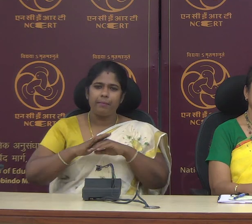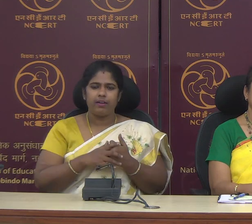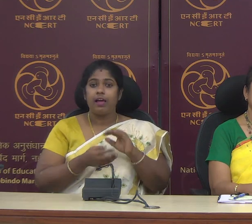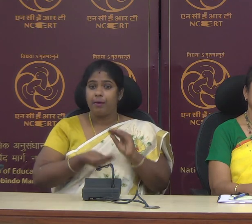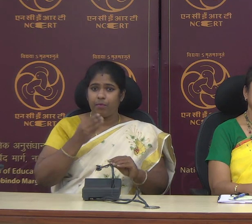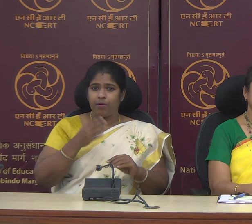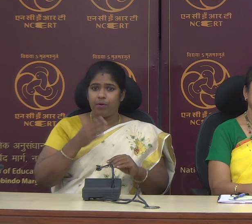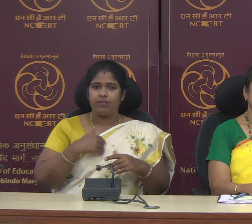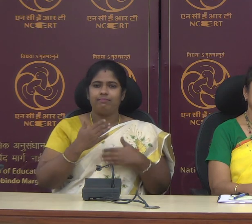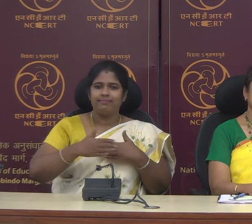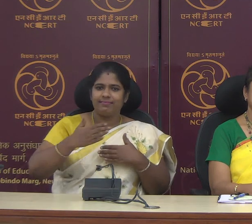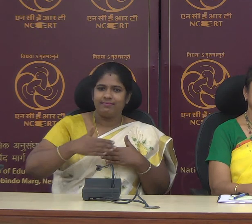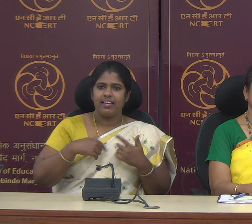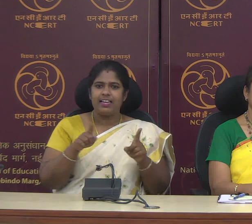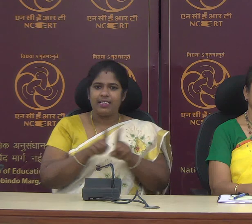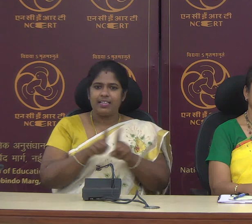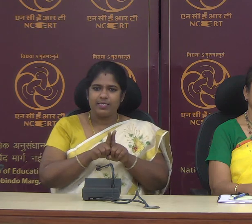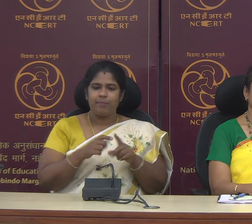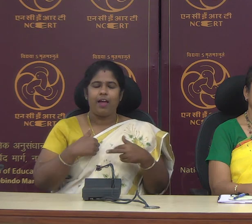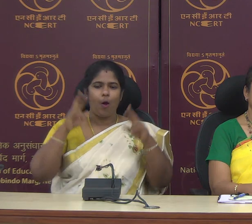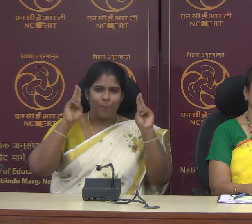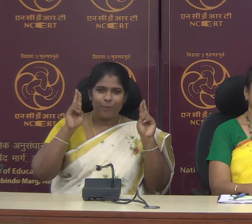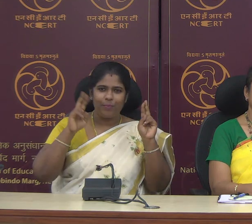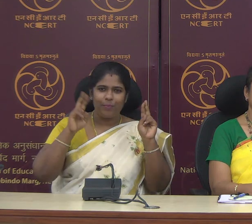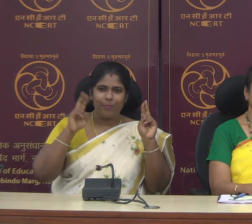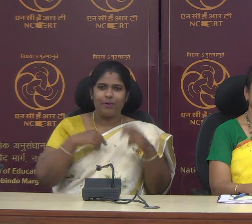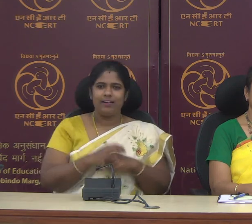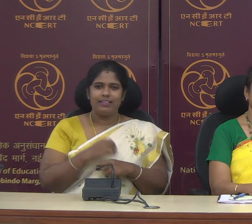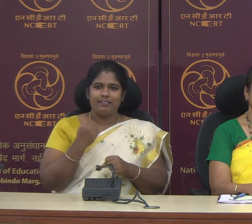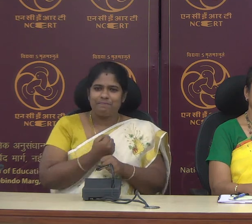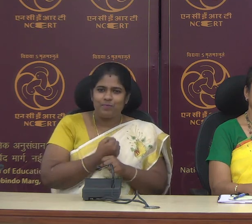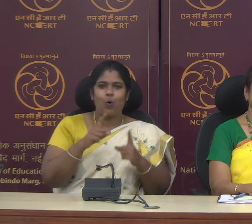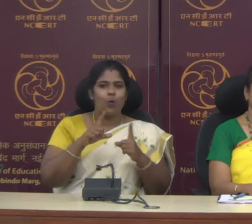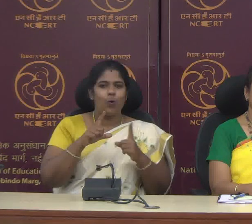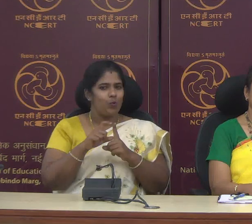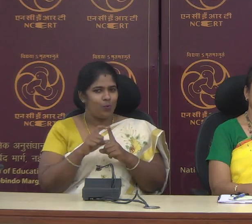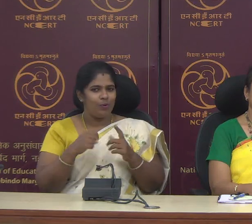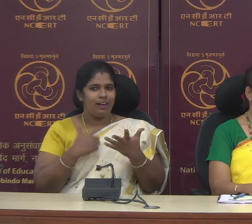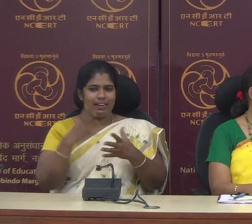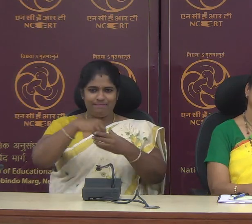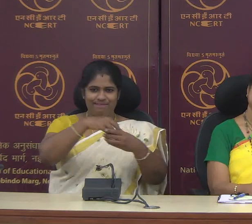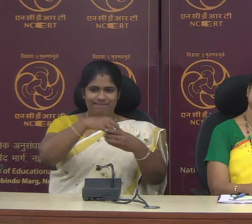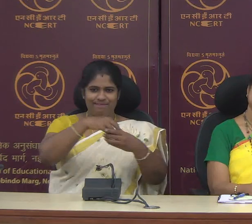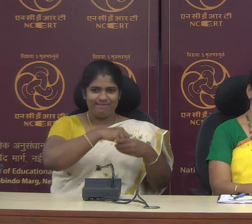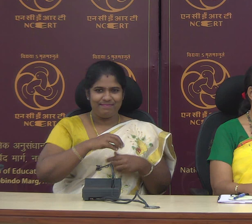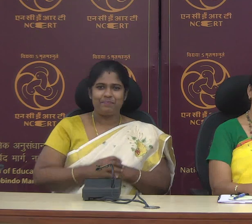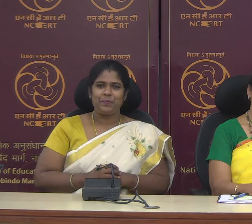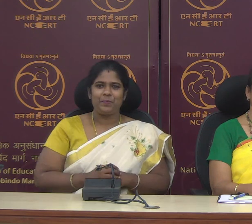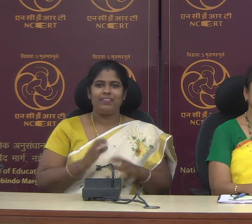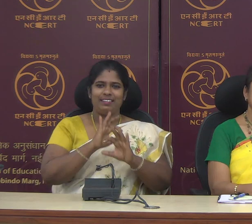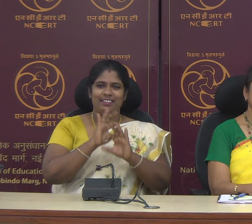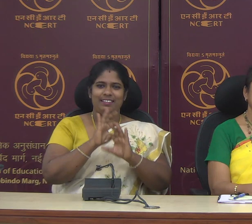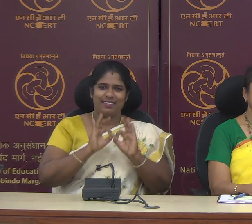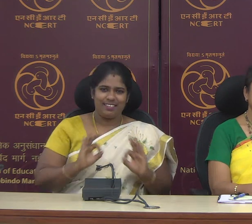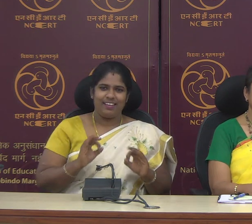रूप से चलें, ऐसी हमारी आशा है। और इसमें जो भी प्रयासों में जिस किसी के भी योगदान की ज़रूरत होगी वो यहाँ पर तत्पर हैं और सब अपना अपना योगदान